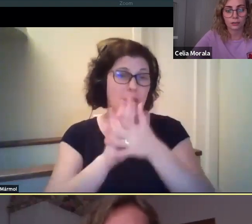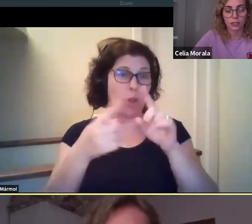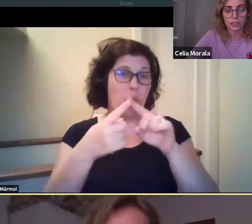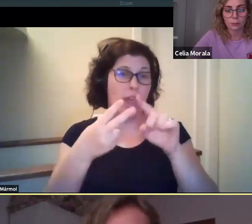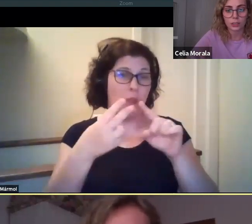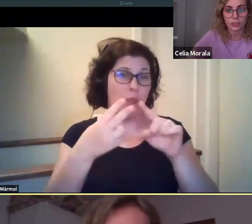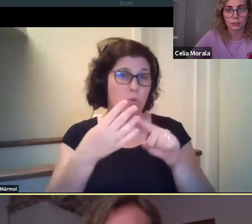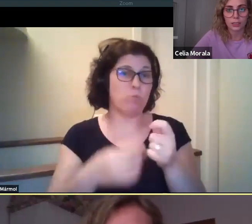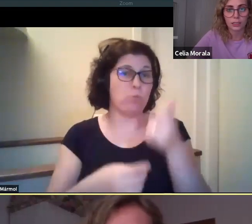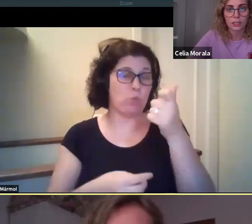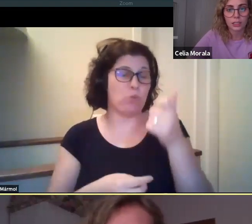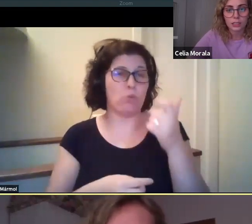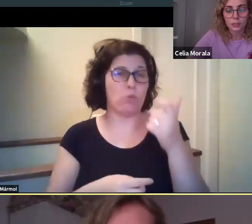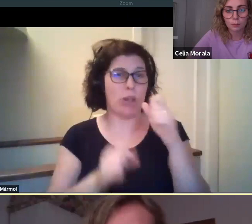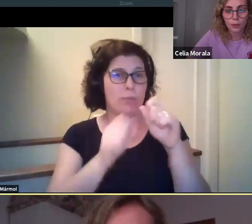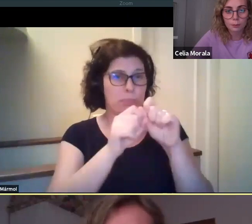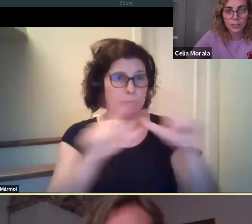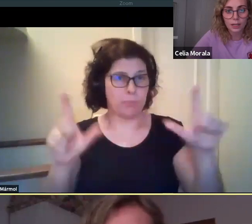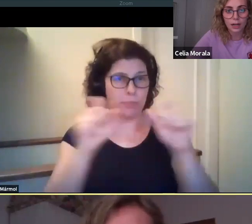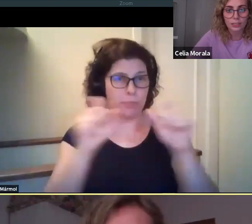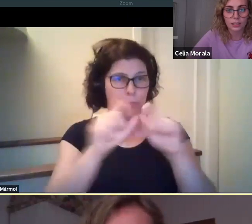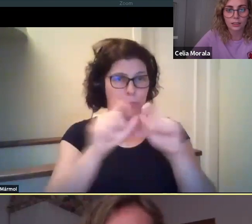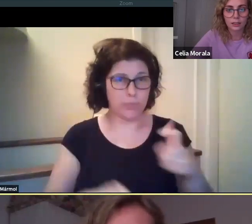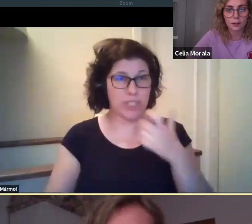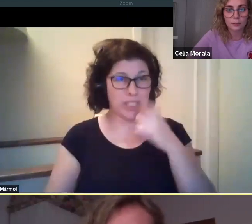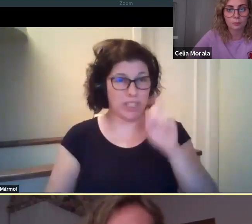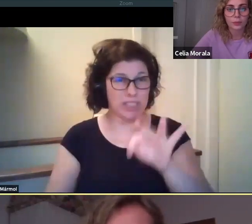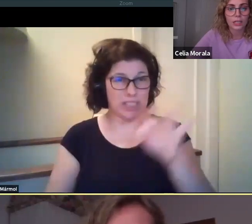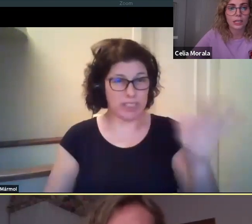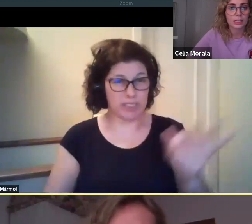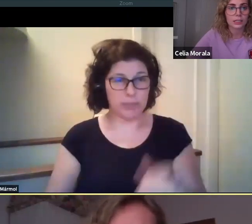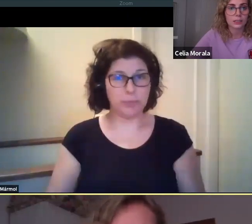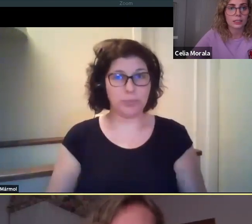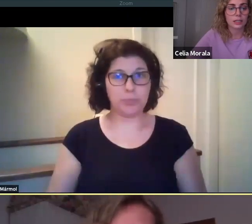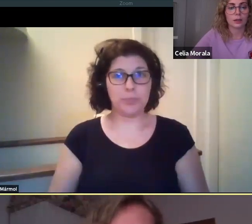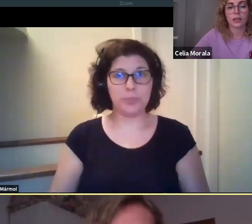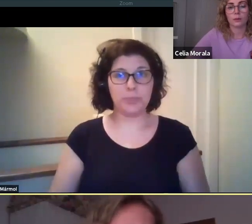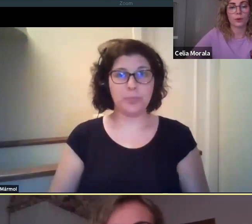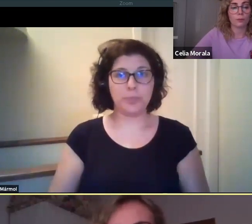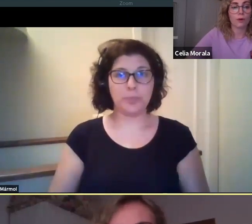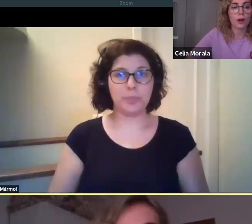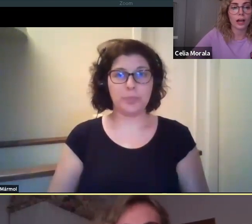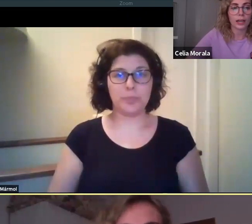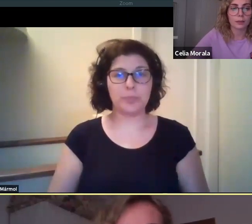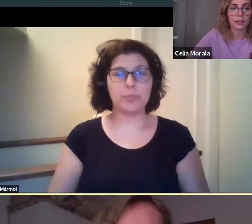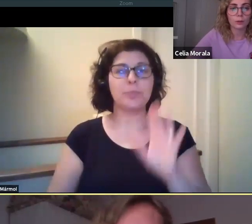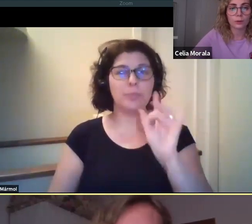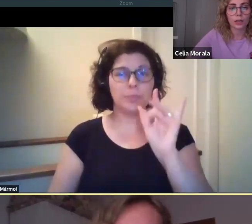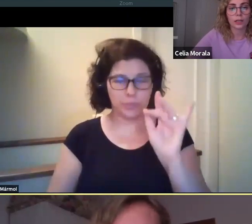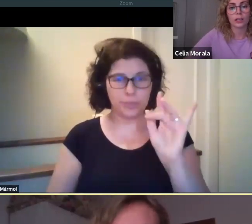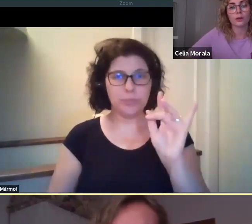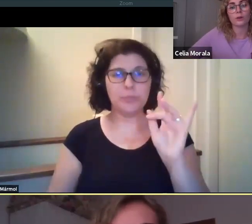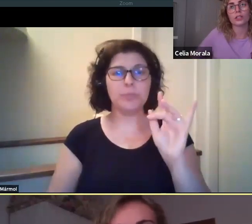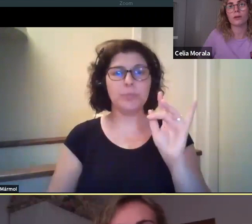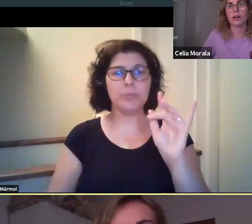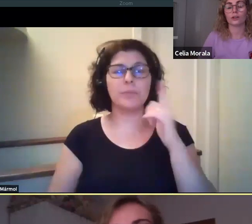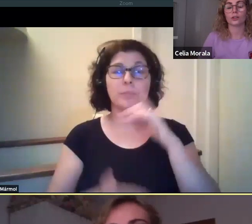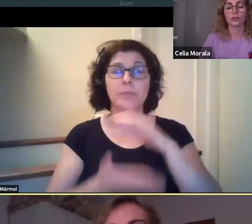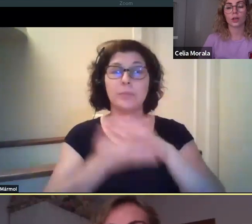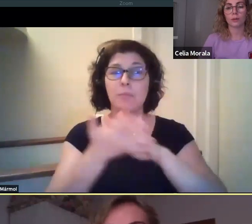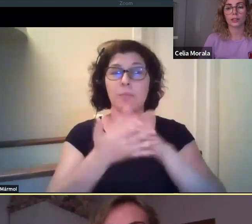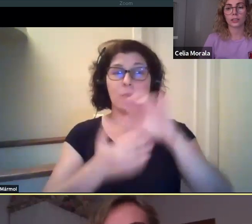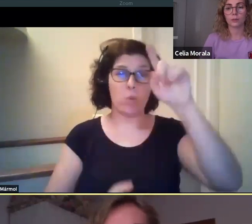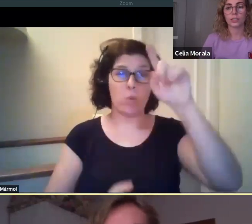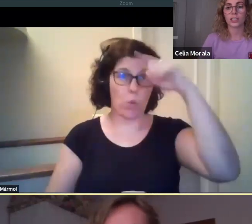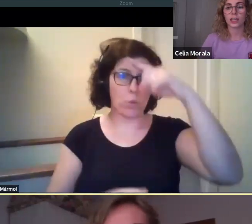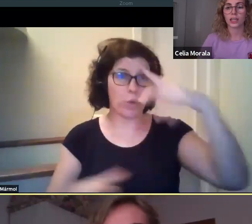en diferentes diapositivas. Si puedes pasar a la siguiente. Sí, bueno, un poco a nivel de cultura inclusiva, nosotros